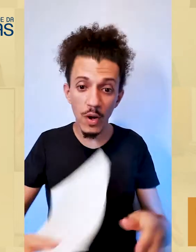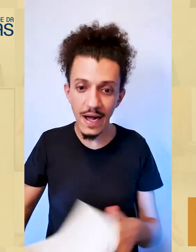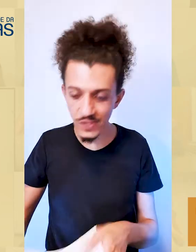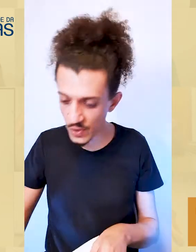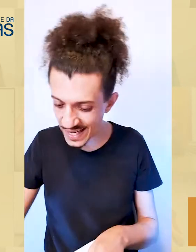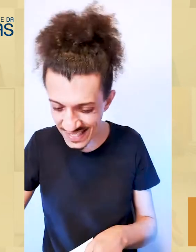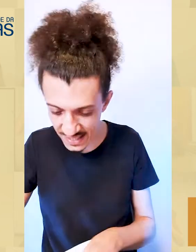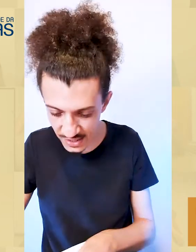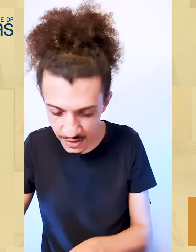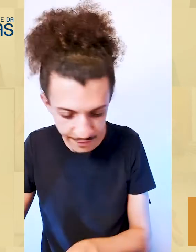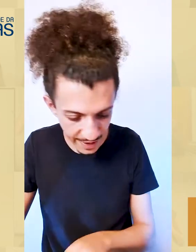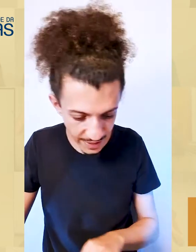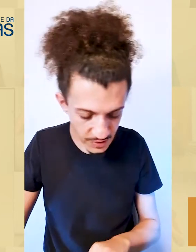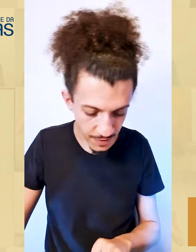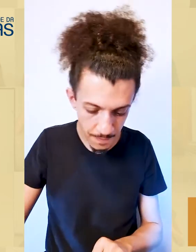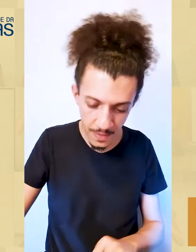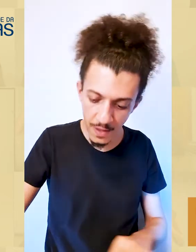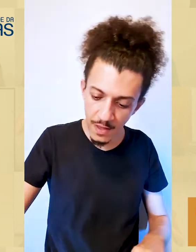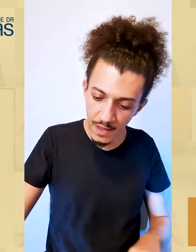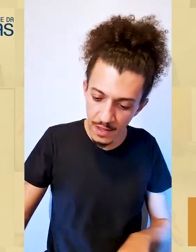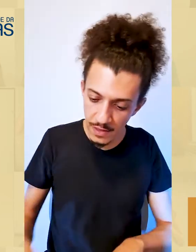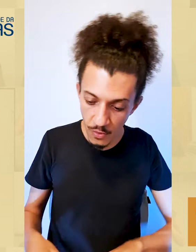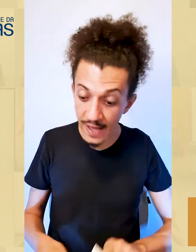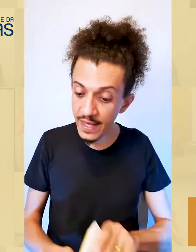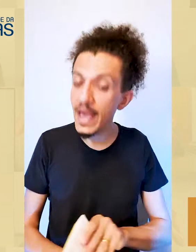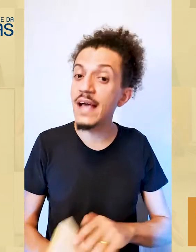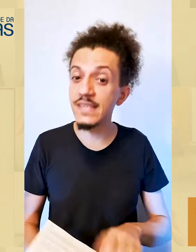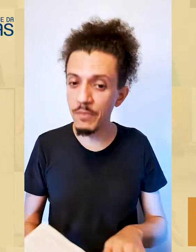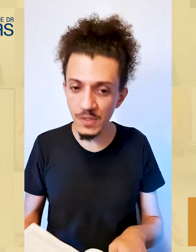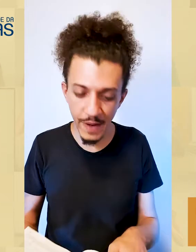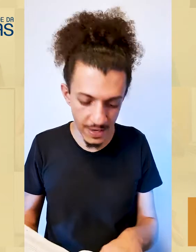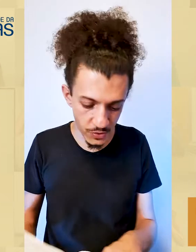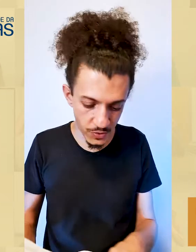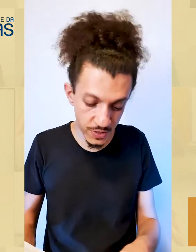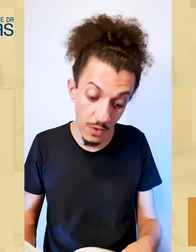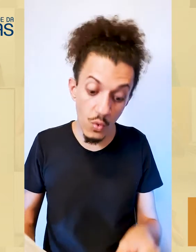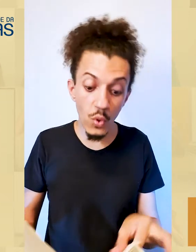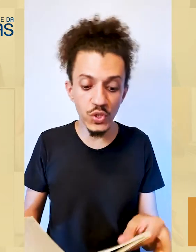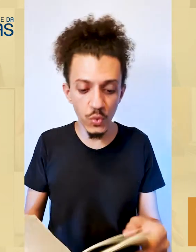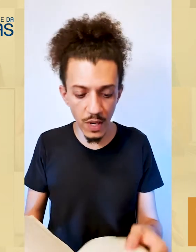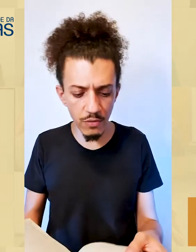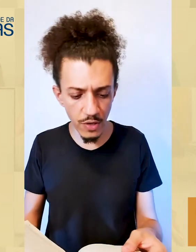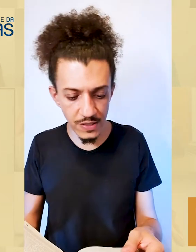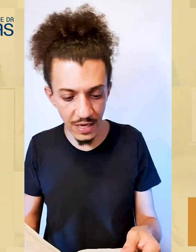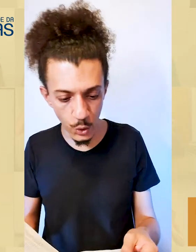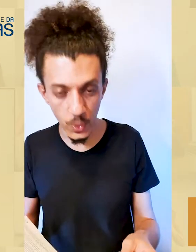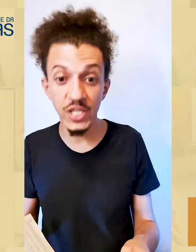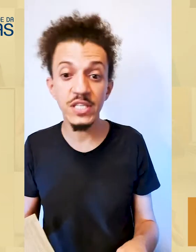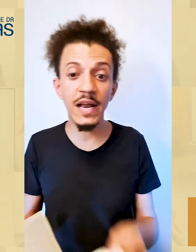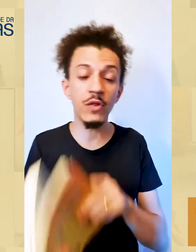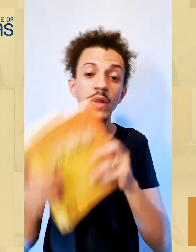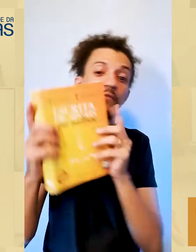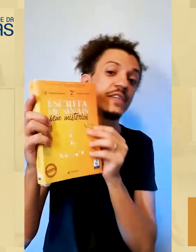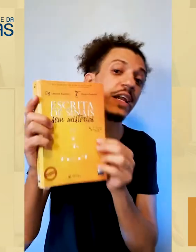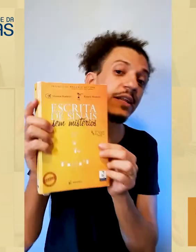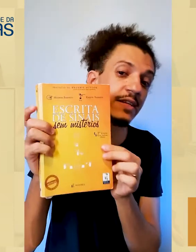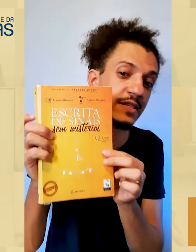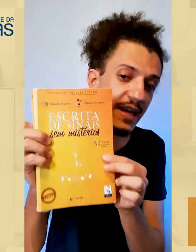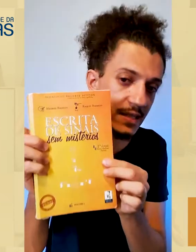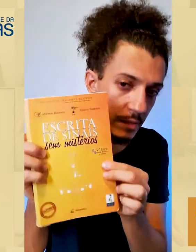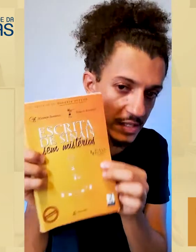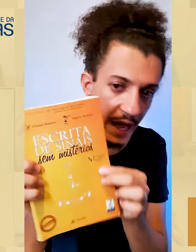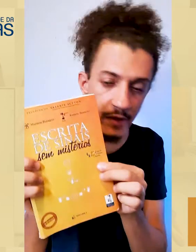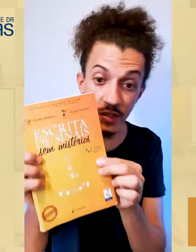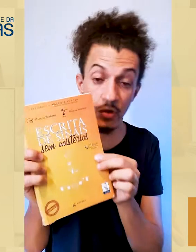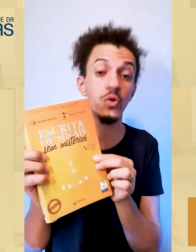são locações diferentes. Então, aqui, exemplos práticos. Então, continuando a nossa leitura, a gente está lendo o livro Escrita de